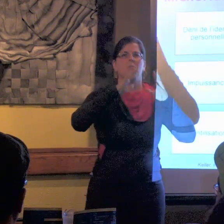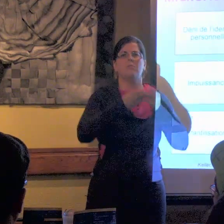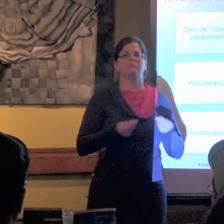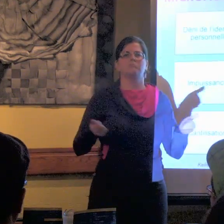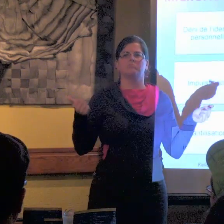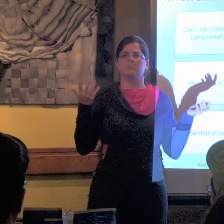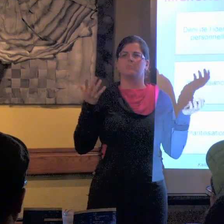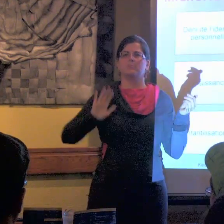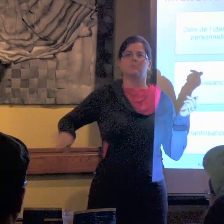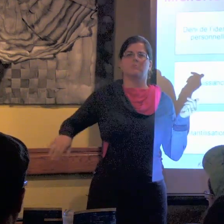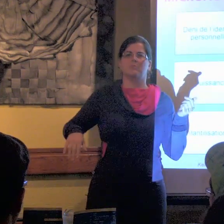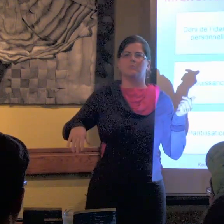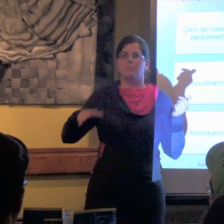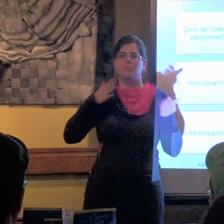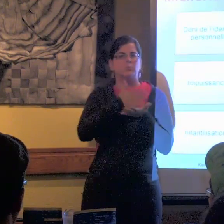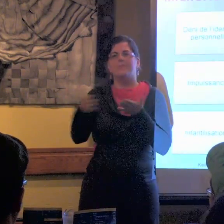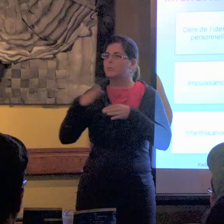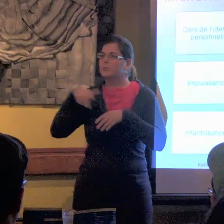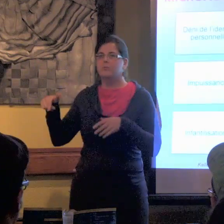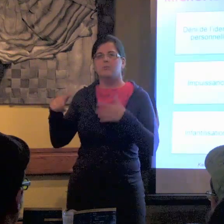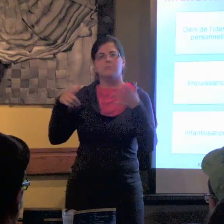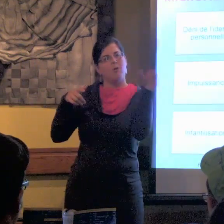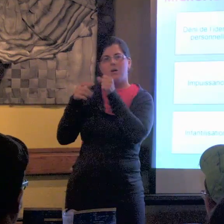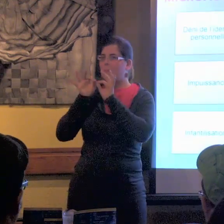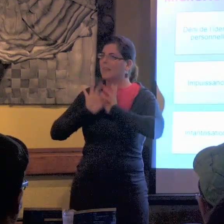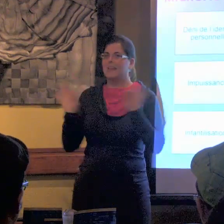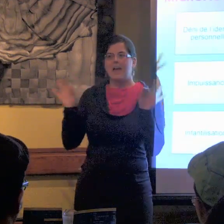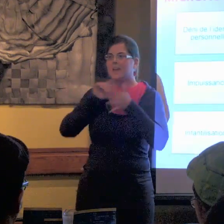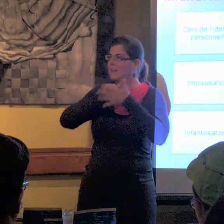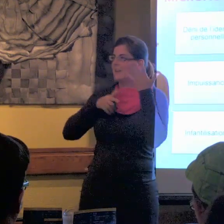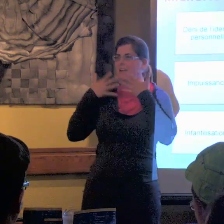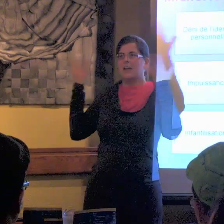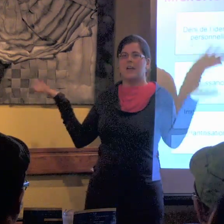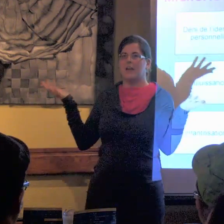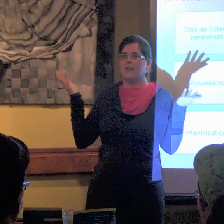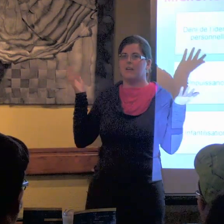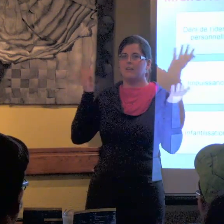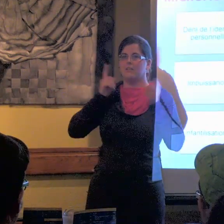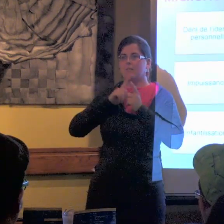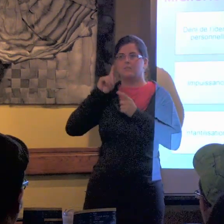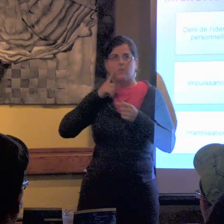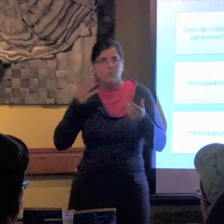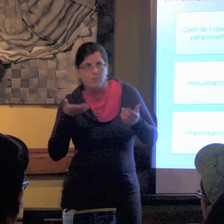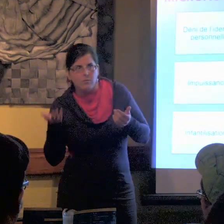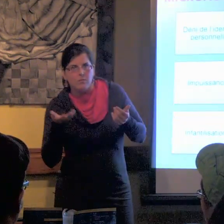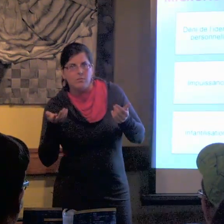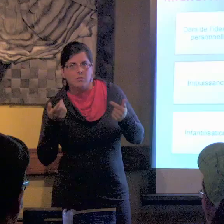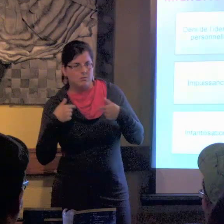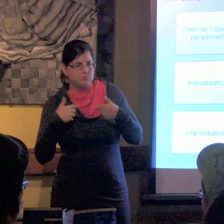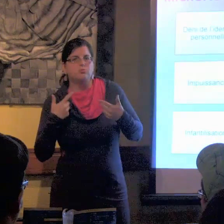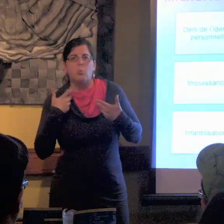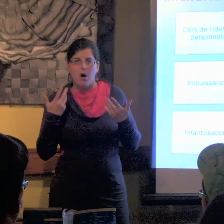va en discuter, puis bon, ça tombe dans l'oubli. Fait qu'il n'y a jamais de suite à ça. On ne prend pas d'interprète, on ne fait pas appel au